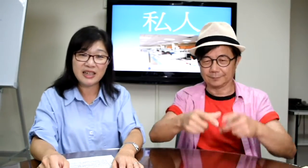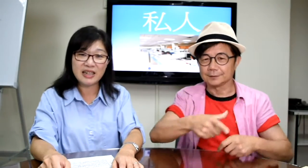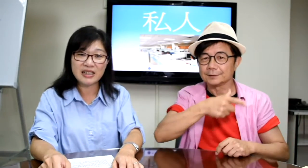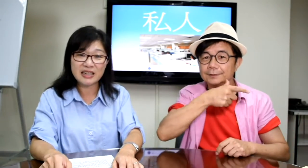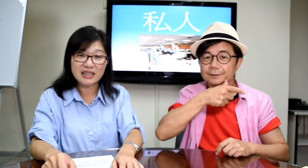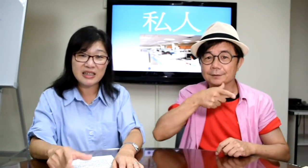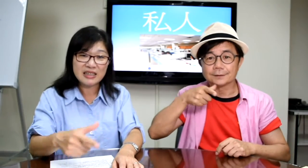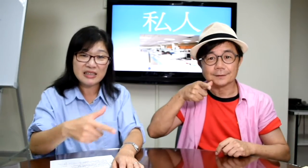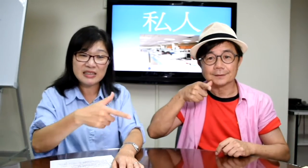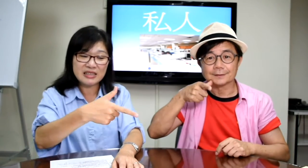个私，